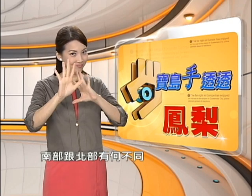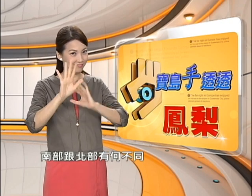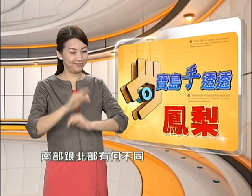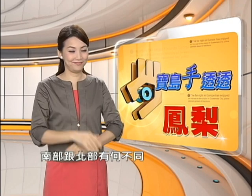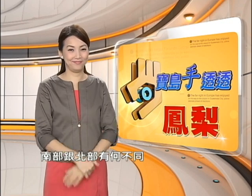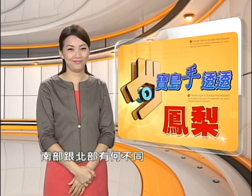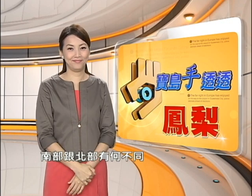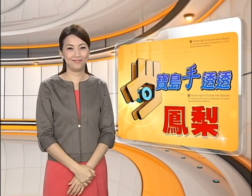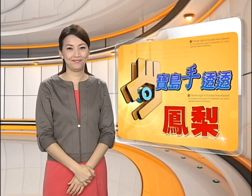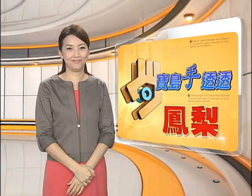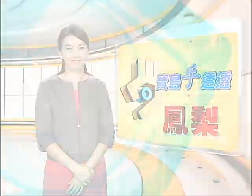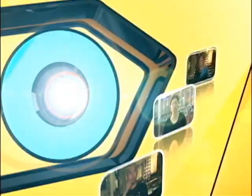同？